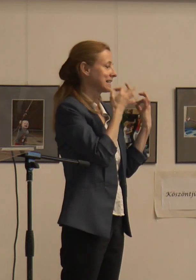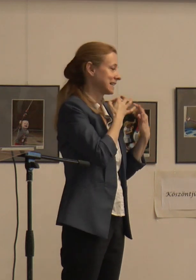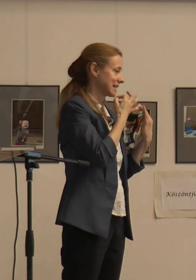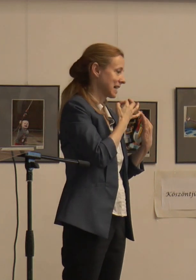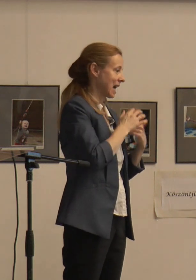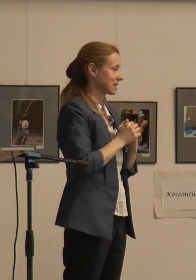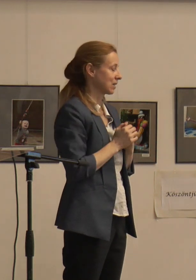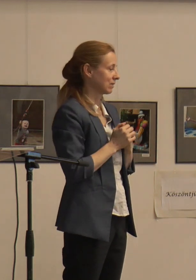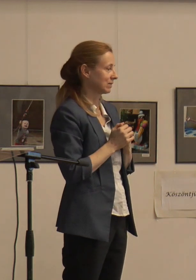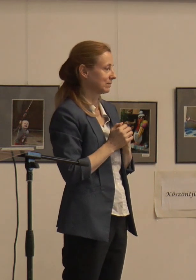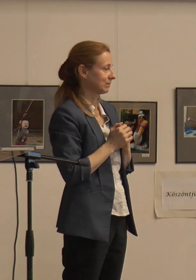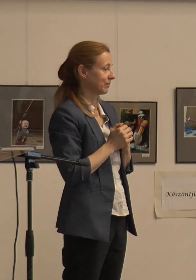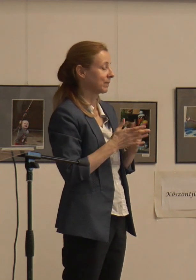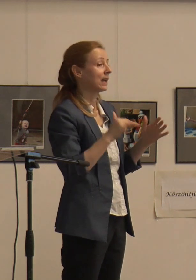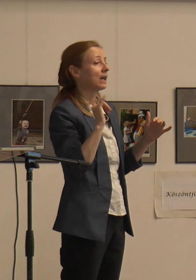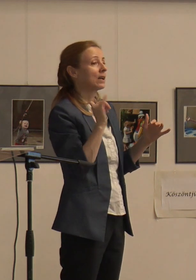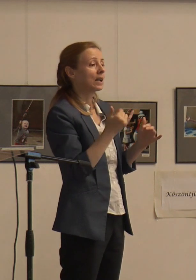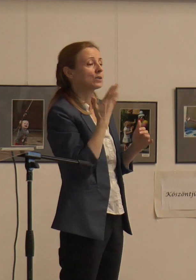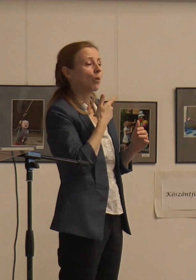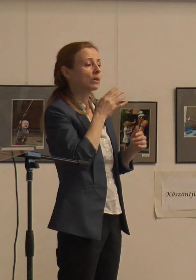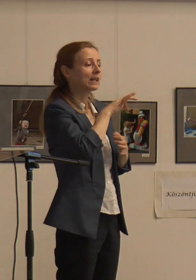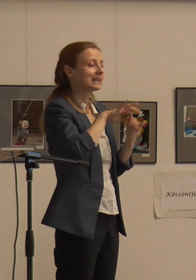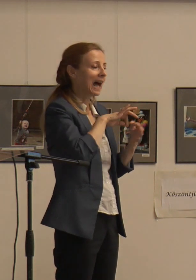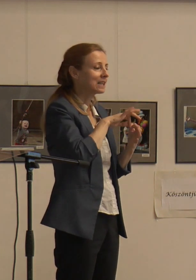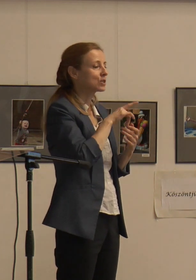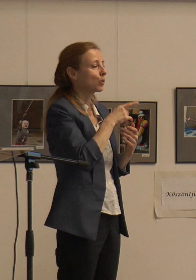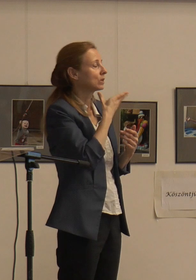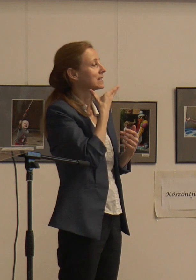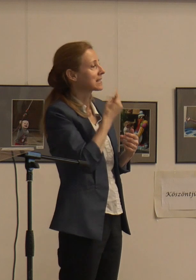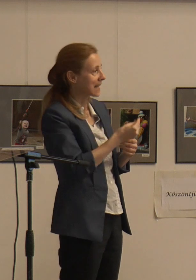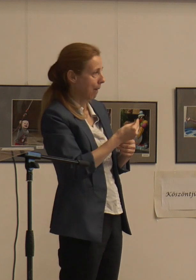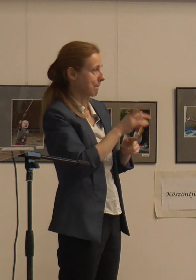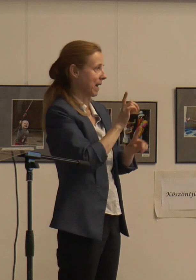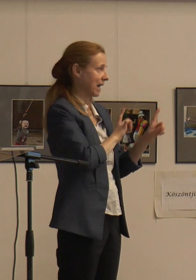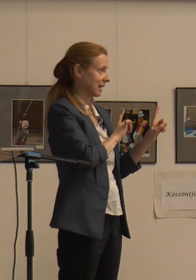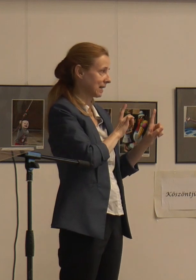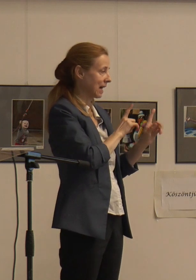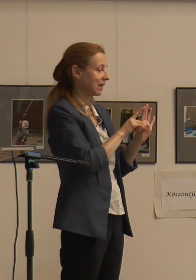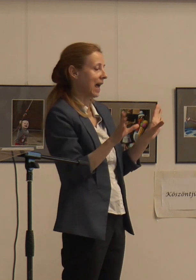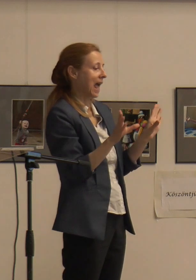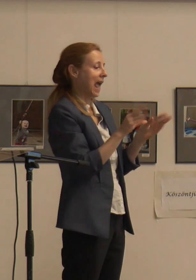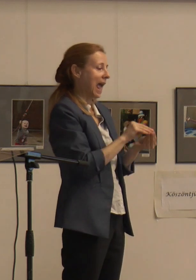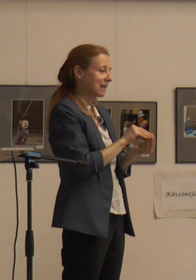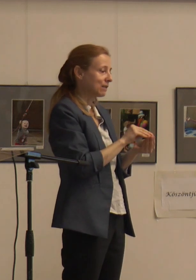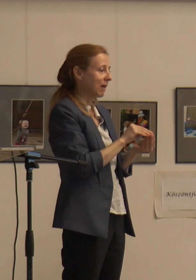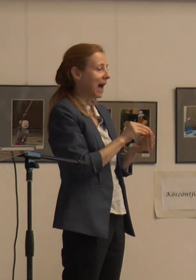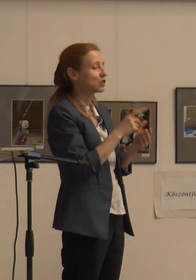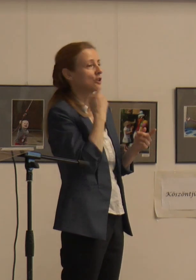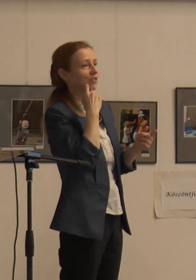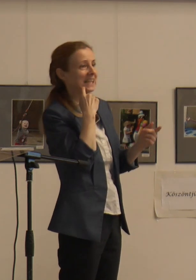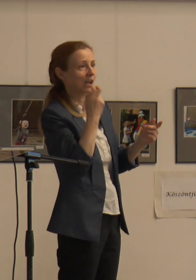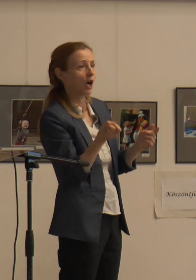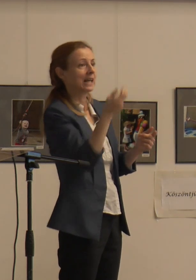cicáznak. És hogy a táncot szebben járják, egymást vígan